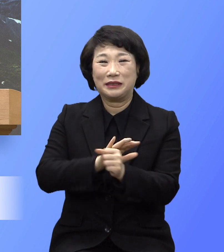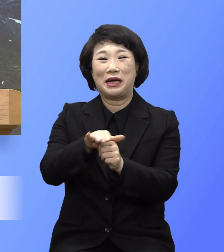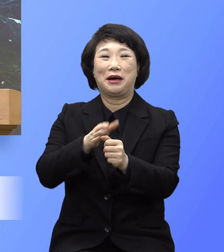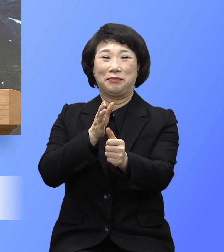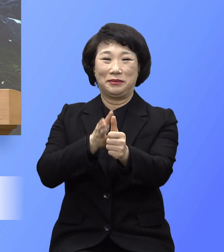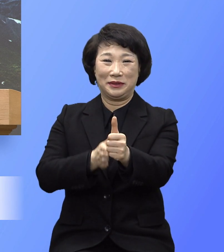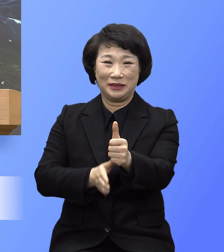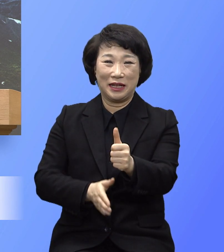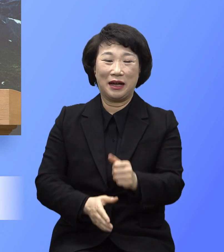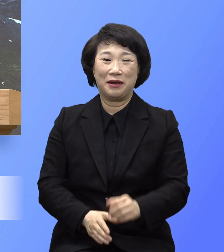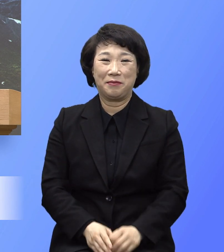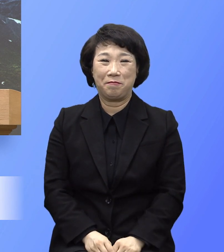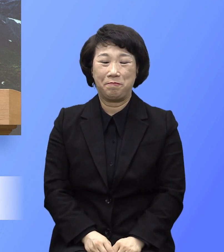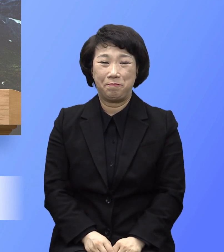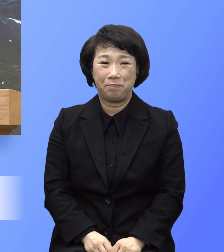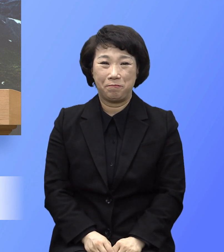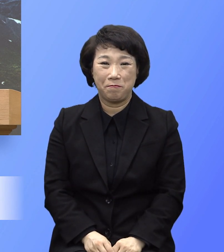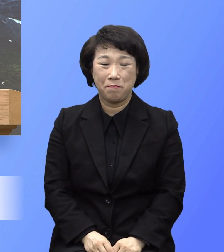사랑하세요.